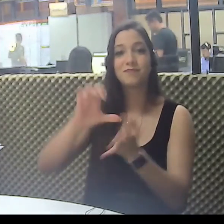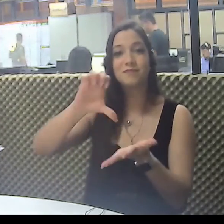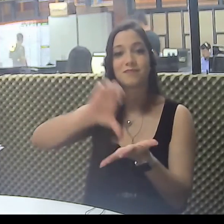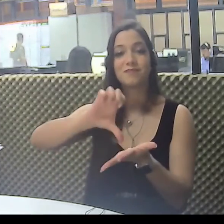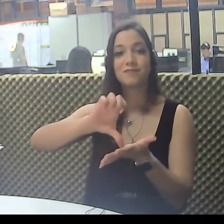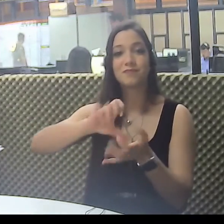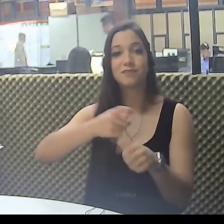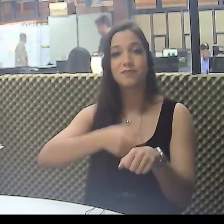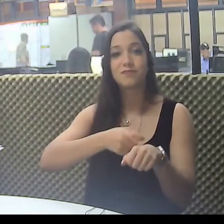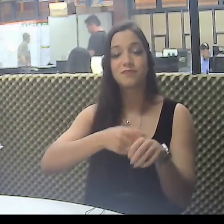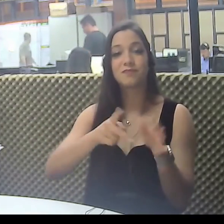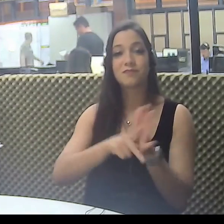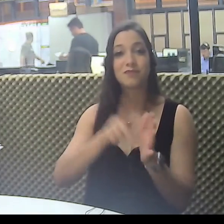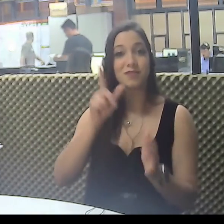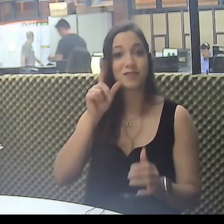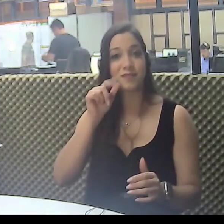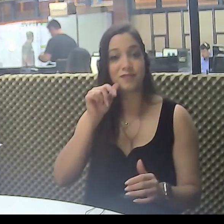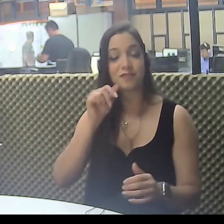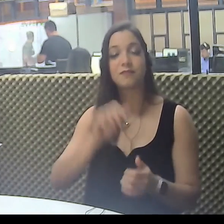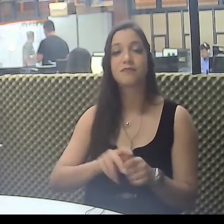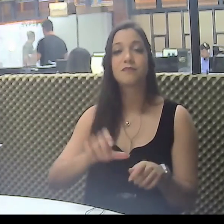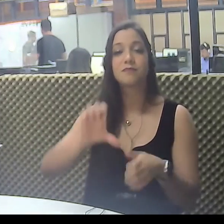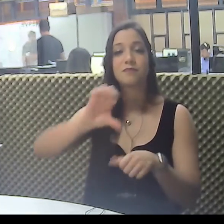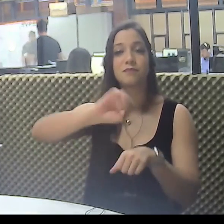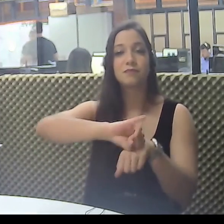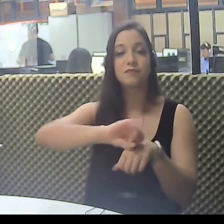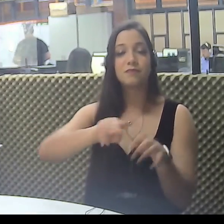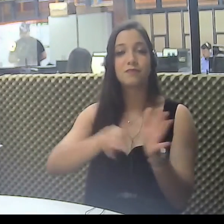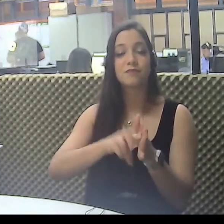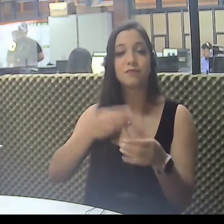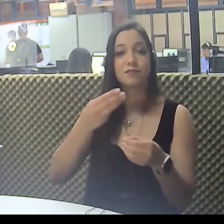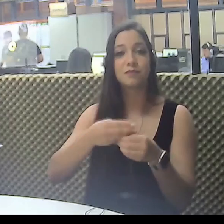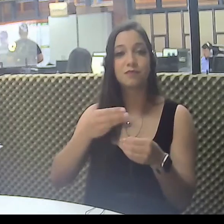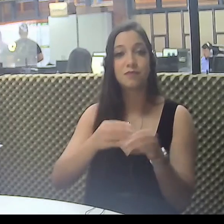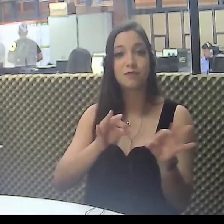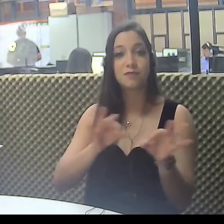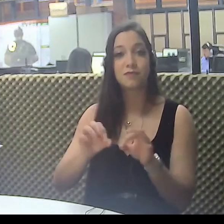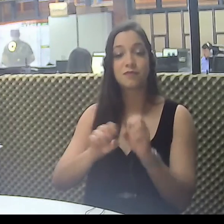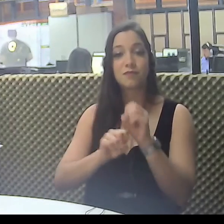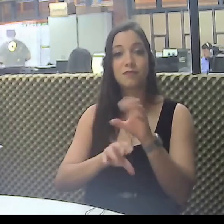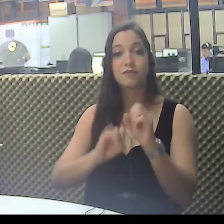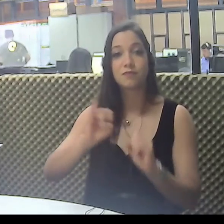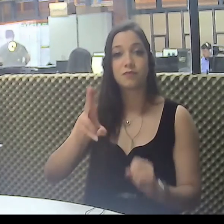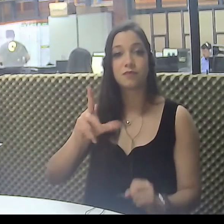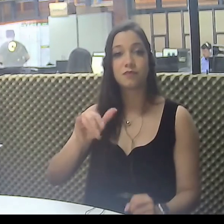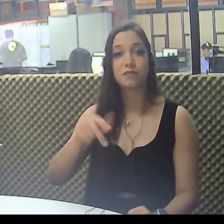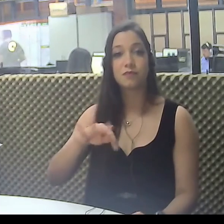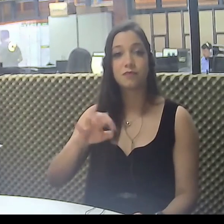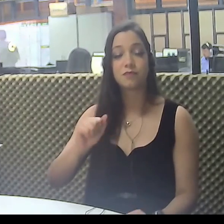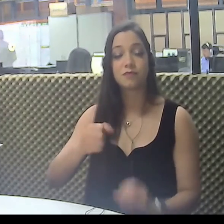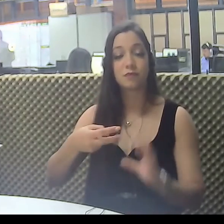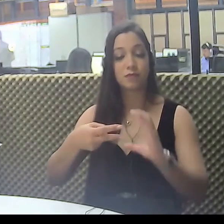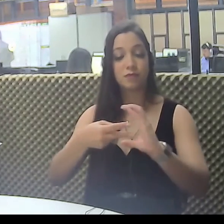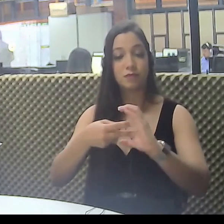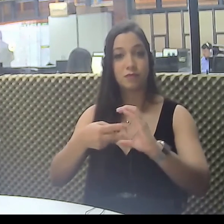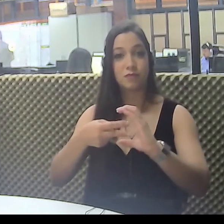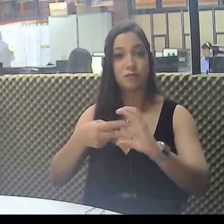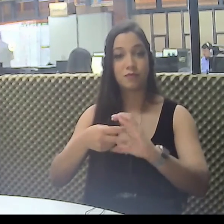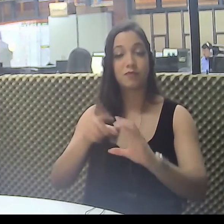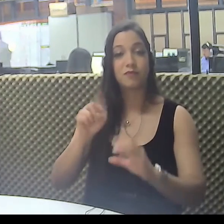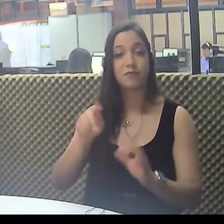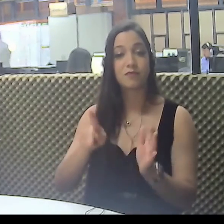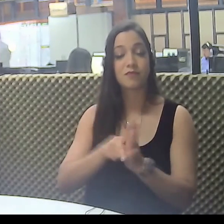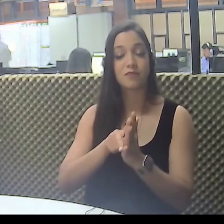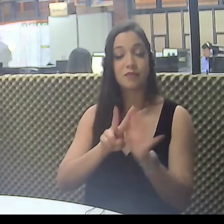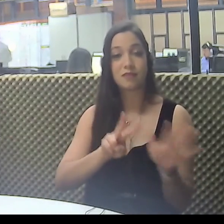Resíduos Sólidos do DEMAI e o Centro Municipal de Estudos e Projetos Educacionais Julieta Diniz, o CEMEP, tem sido destaque desta